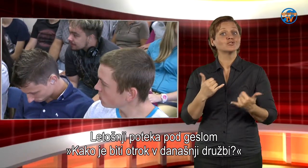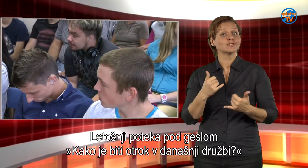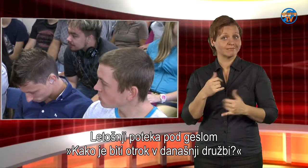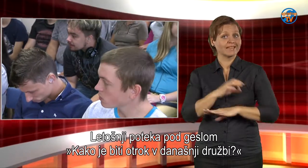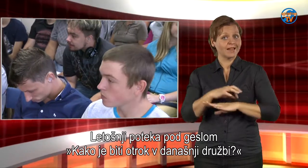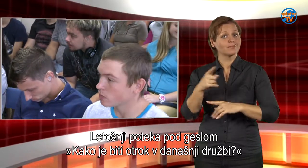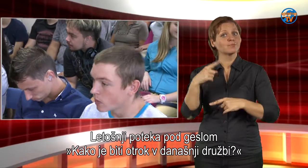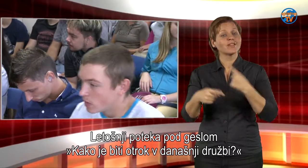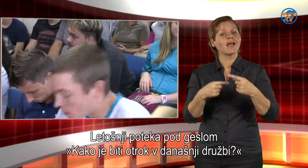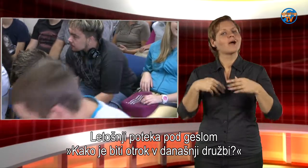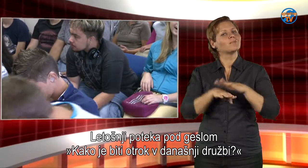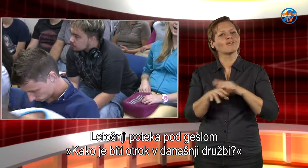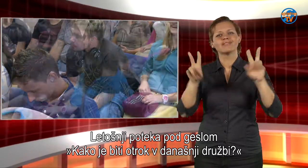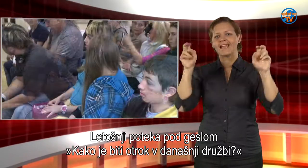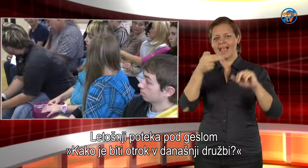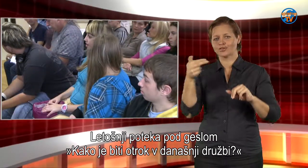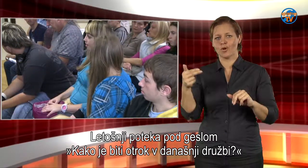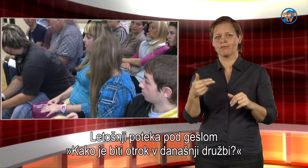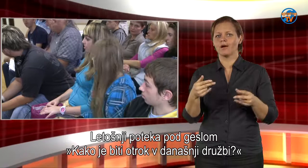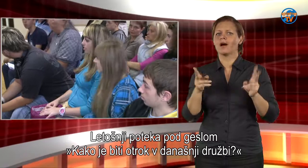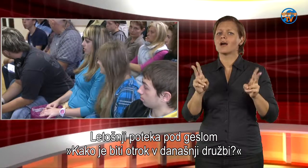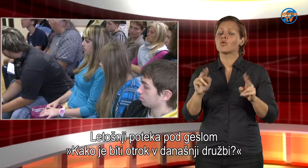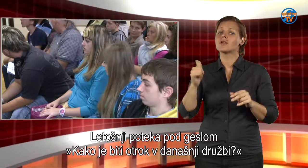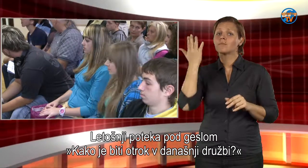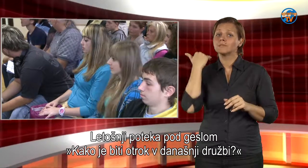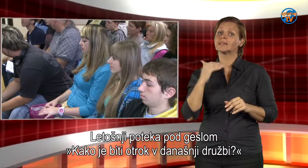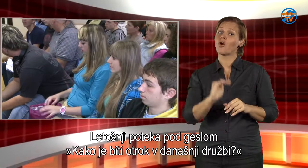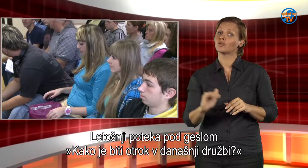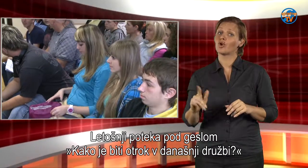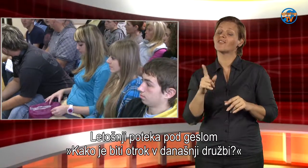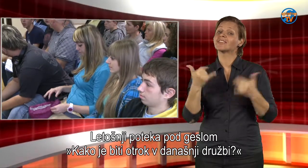Letošnji poteka pod geslom Kako je biti otrok v današnji družbi